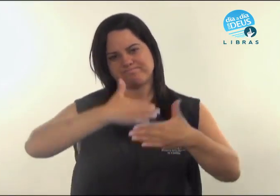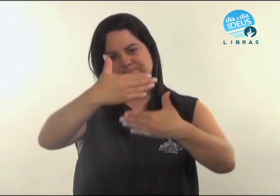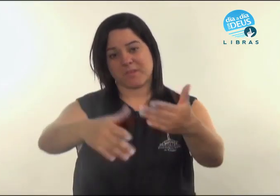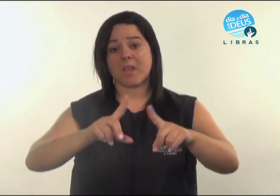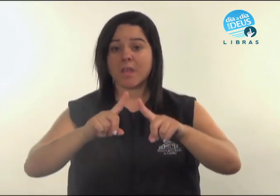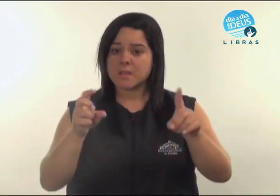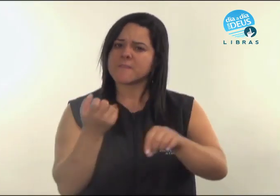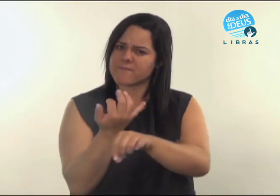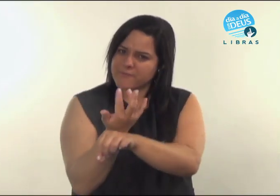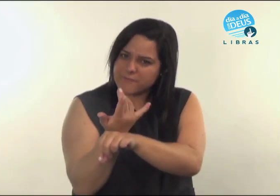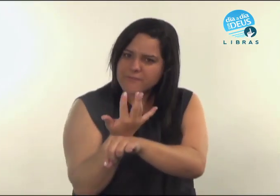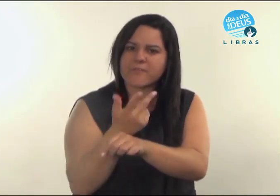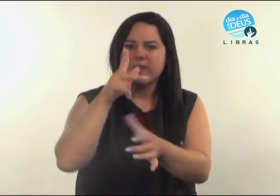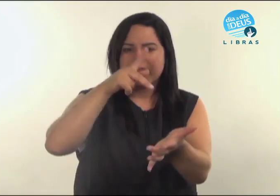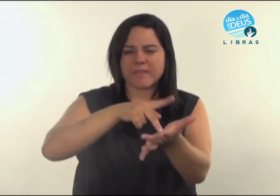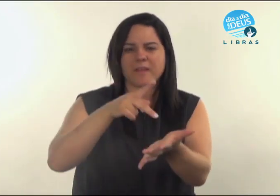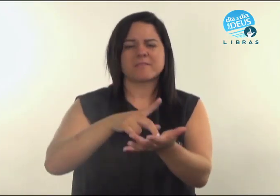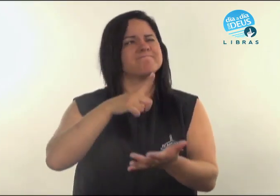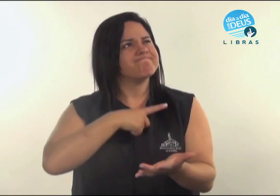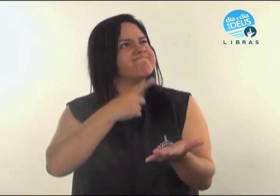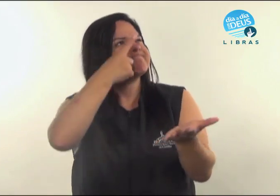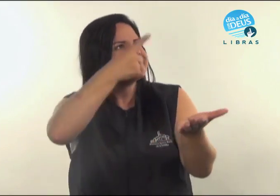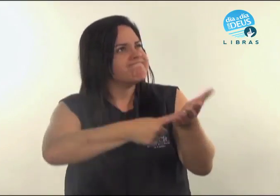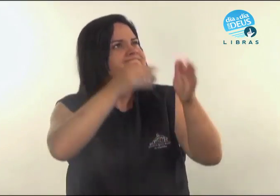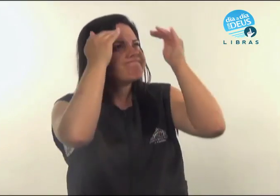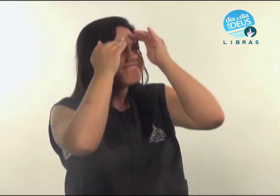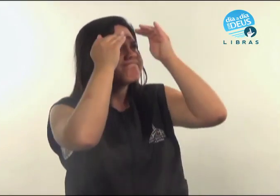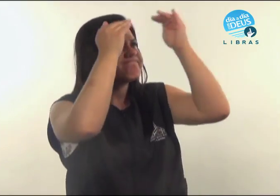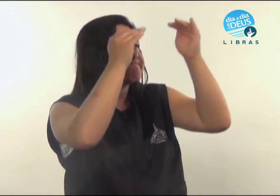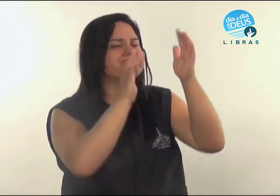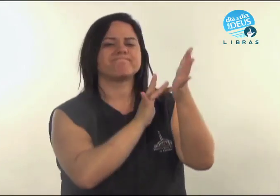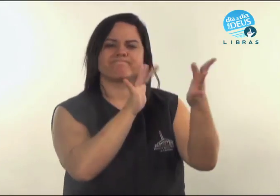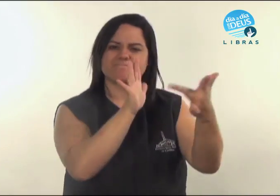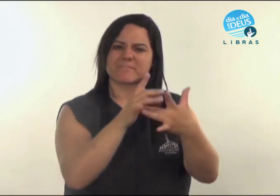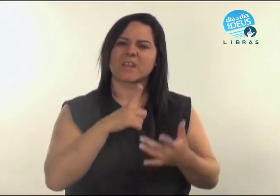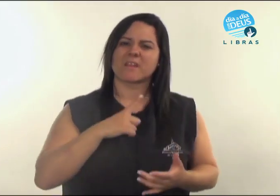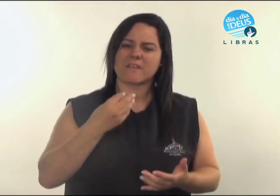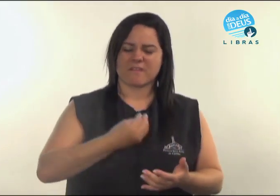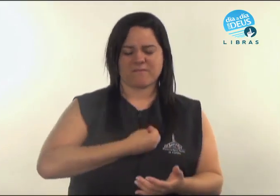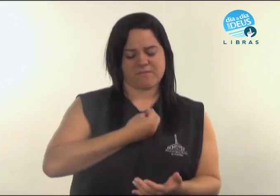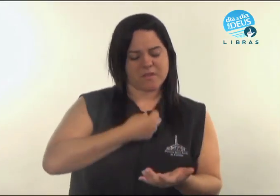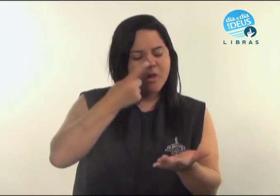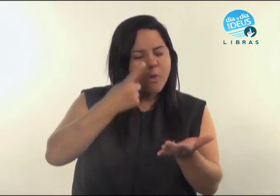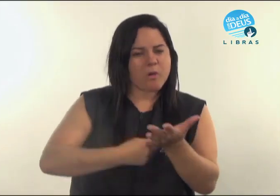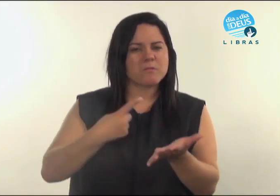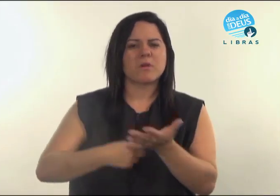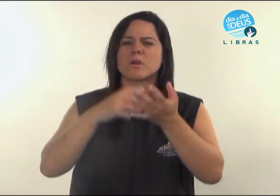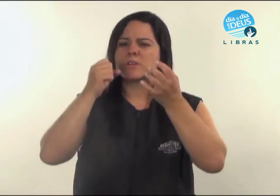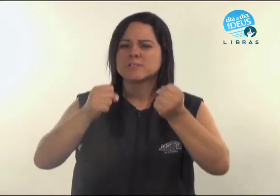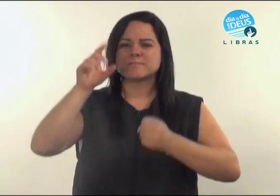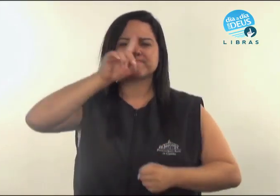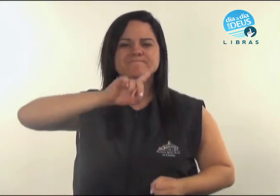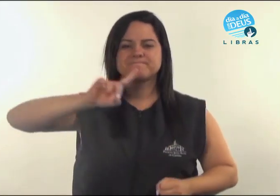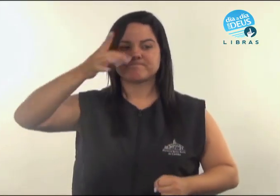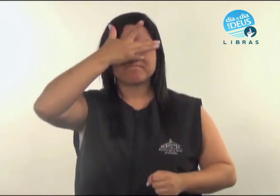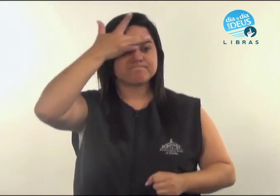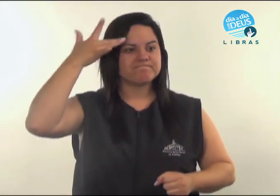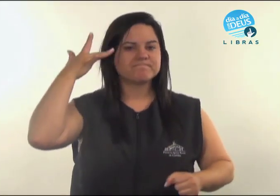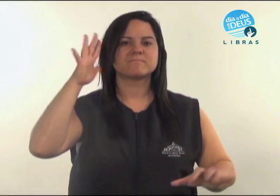outra. Mas quando o avivamento se revela em compromisso radical com Jesus, o poder